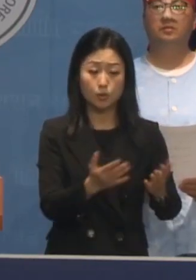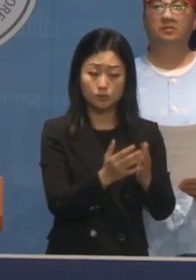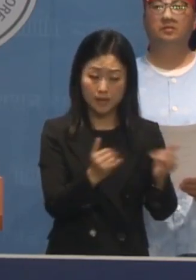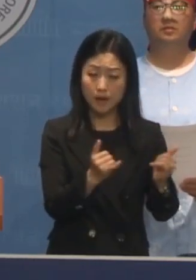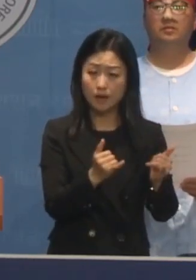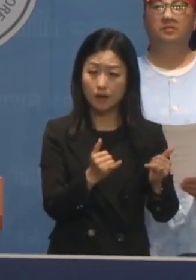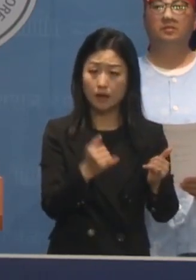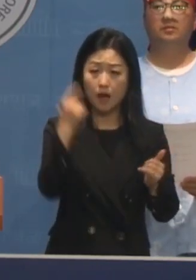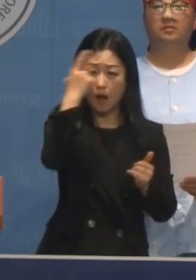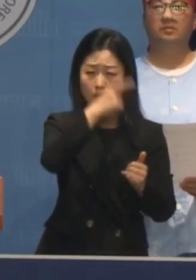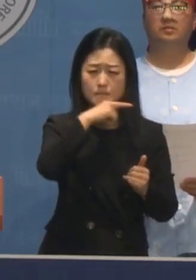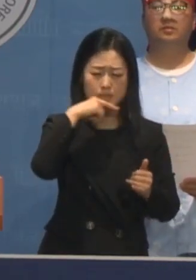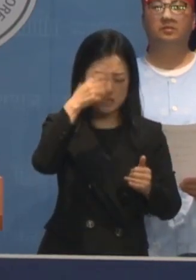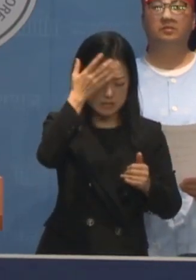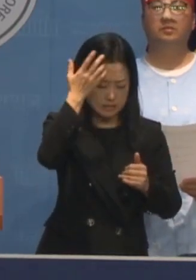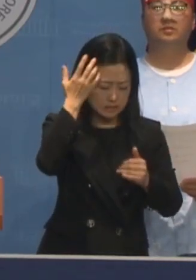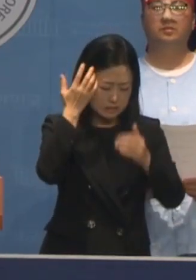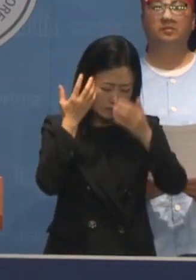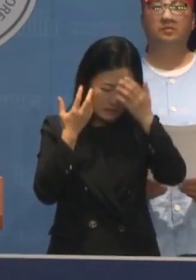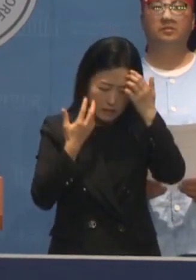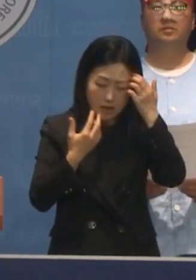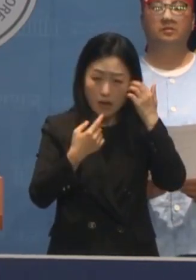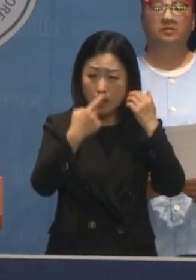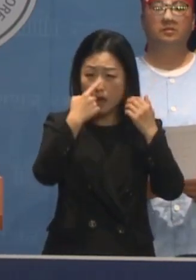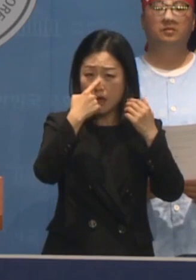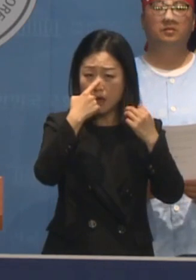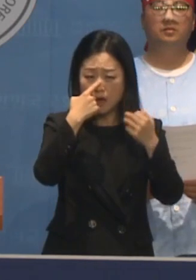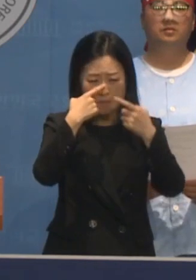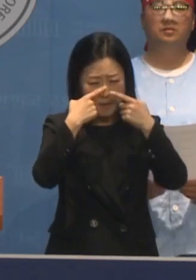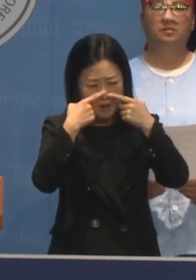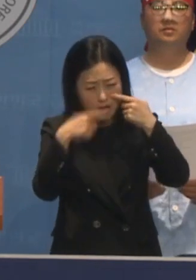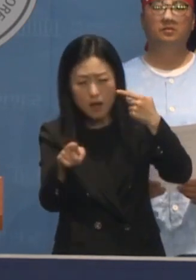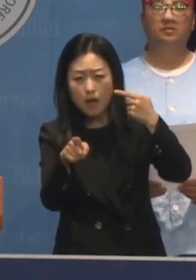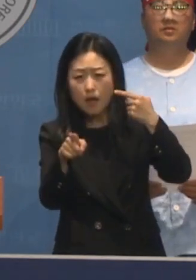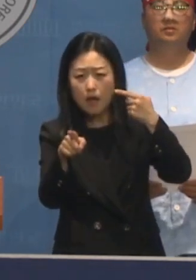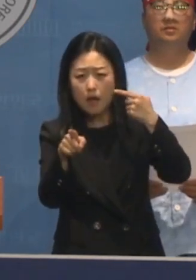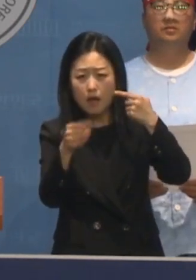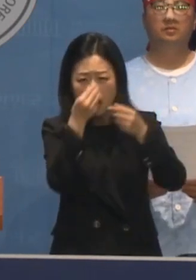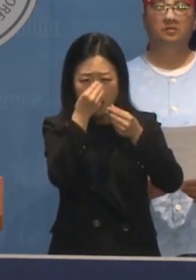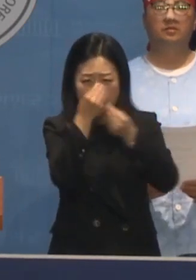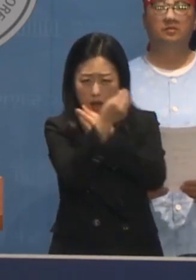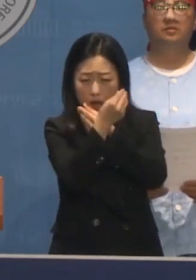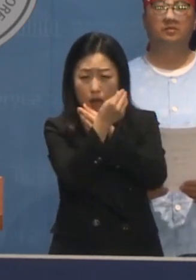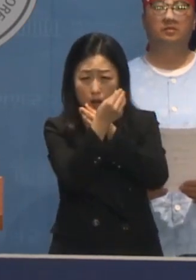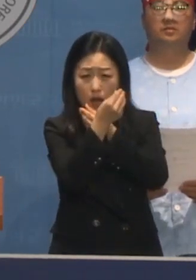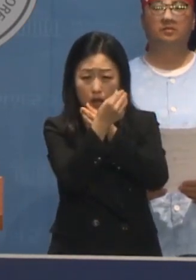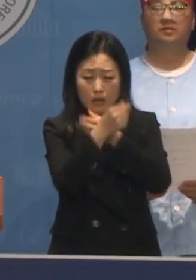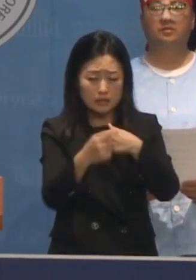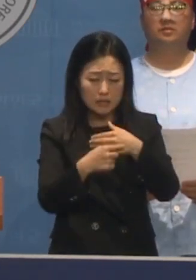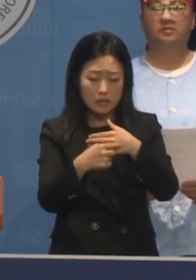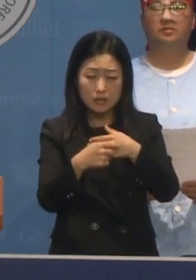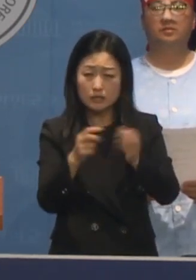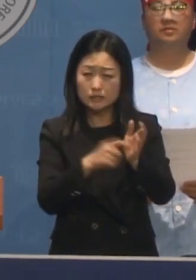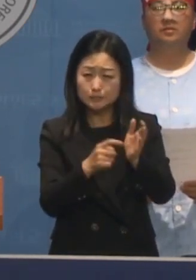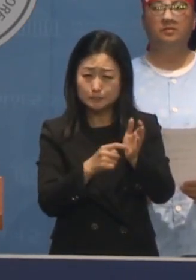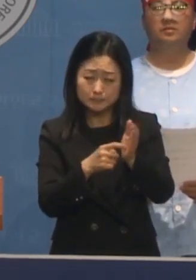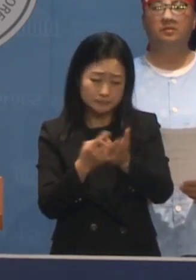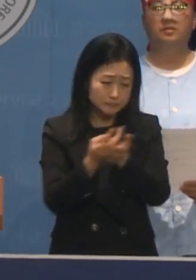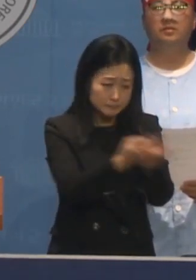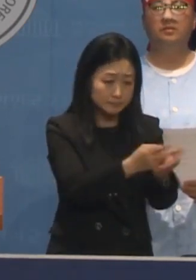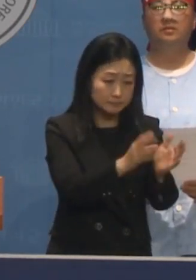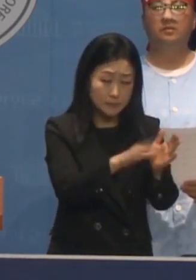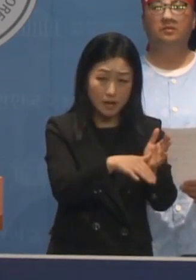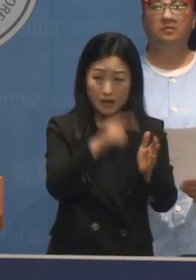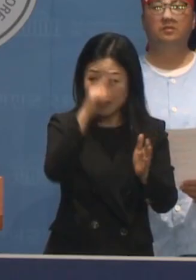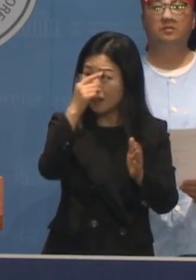노동자들은 얼굴에 피를 흘리고 코뼈가 골절되고 응급차로 후송되었다. 군부 독재 시절에서나